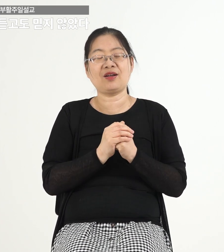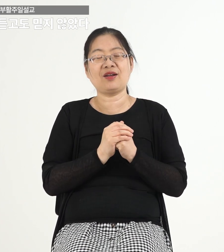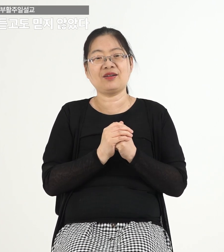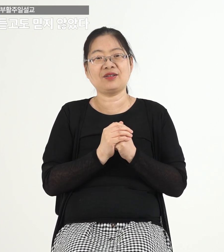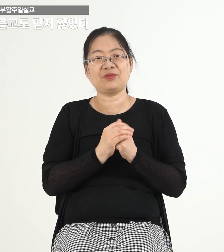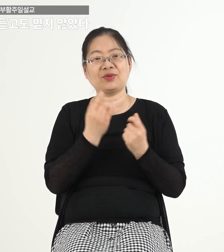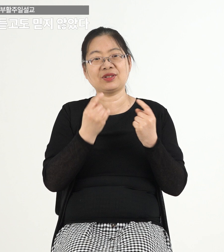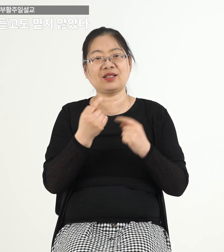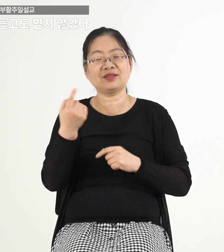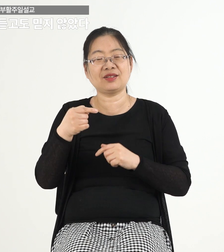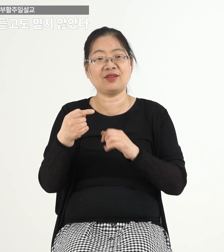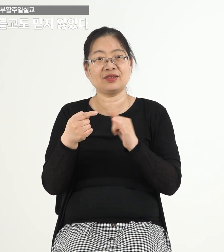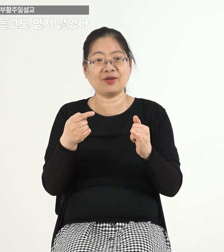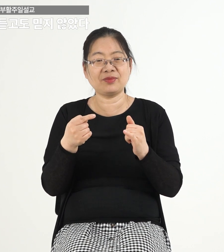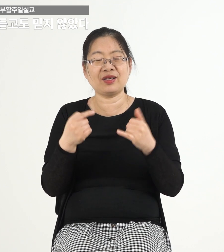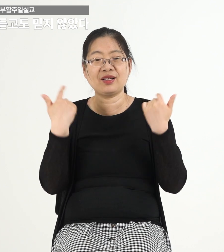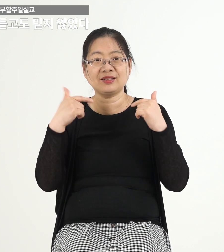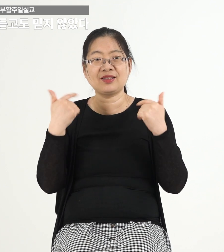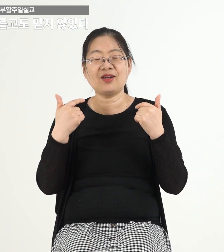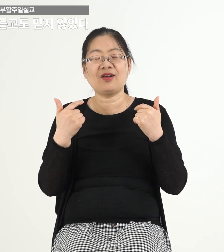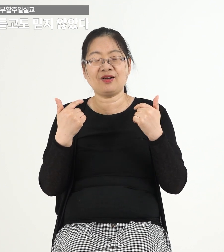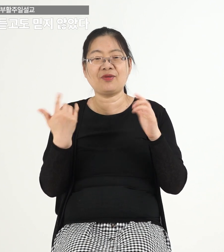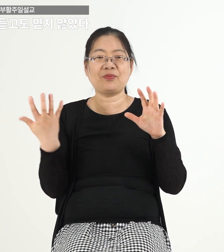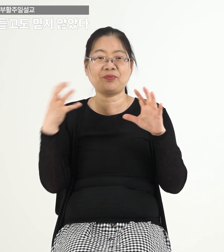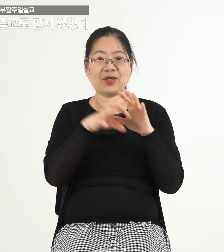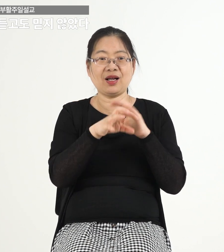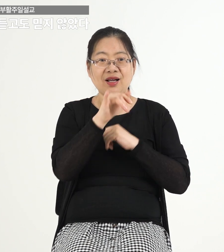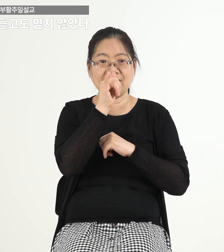명 매년 가는데